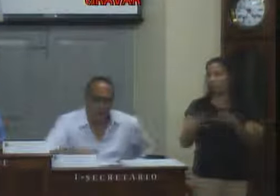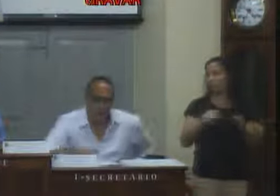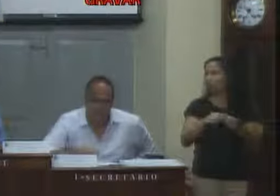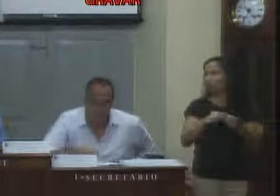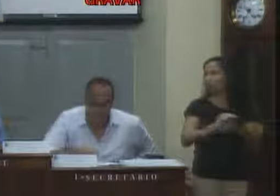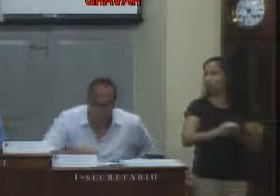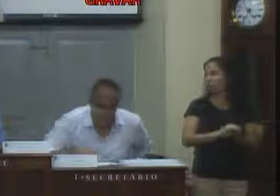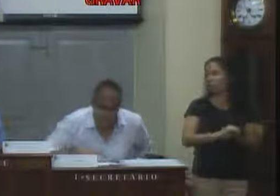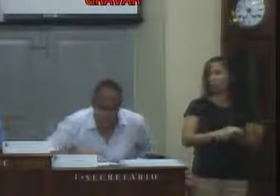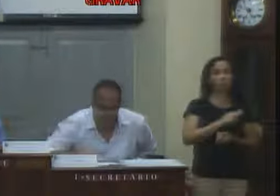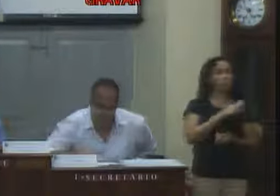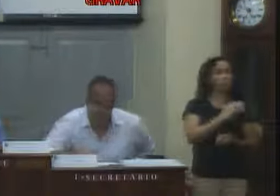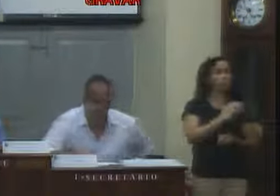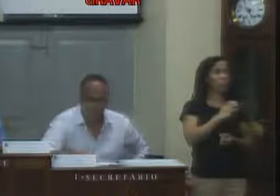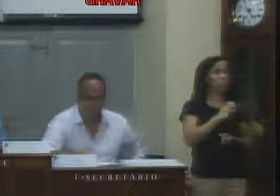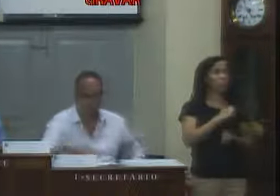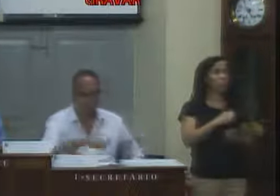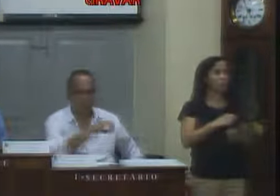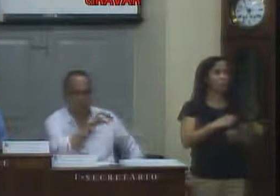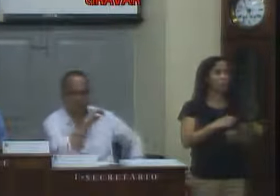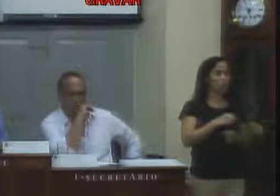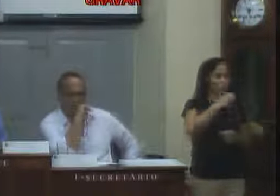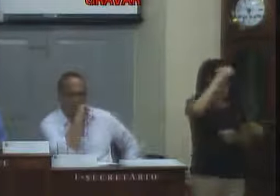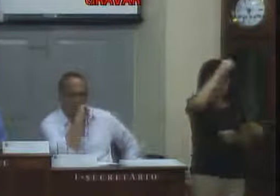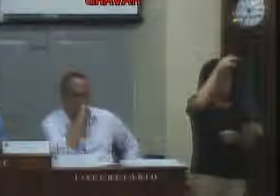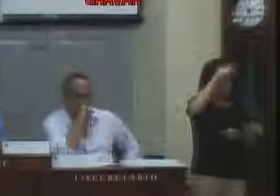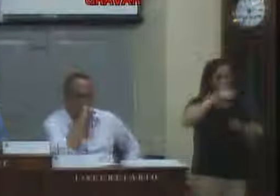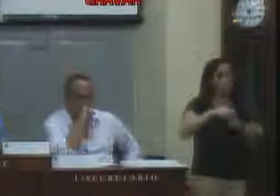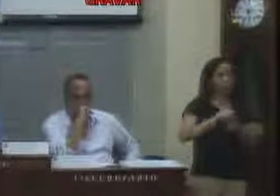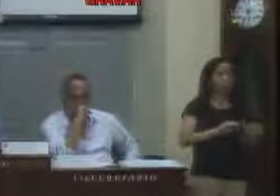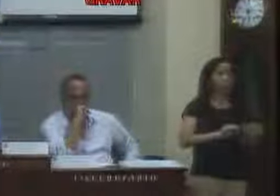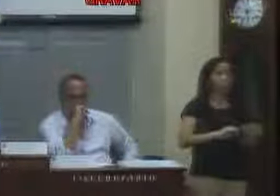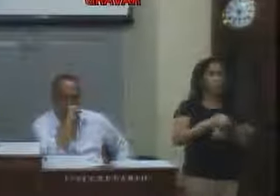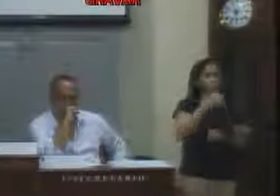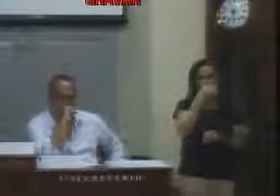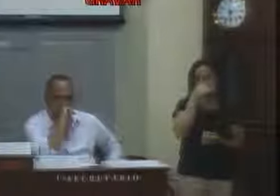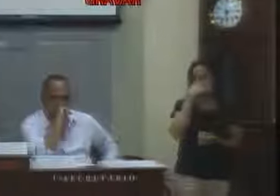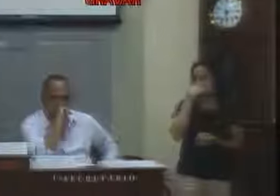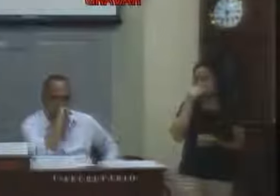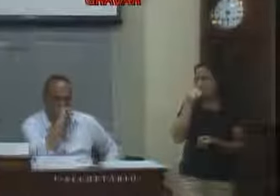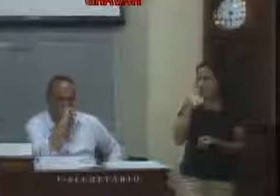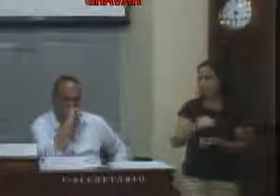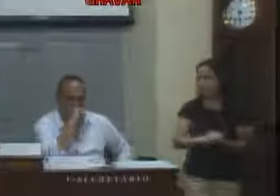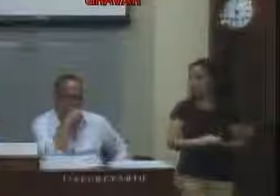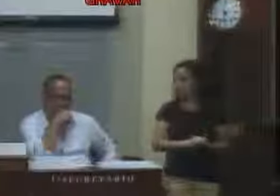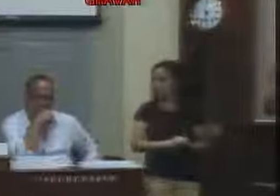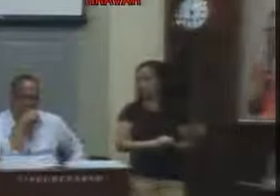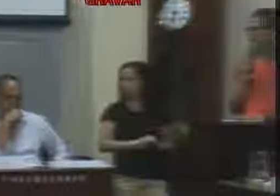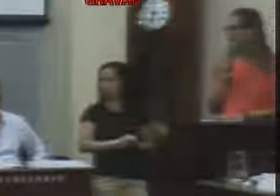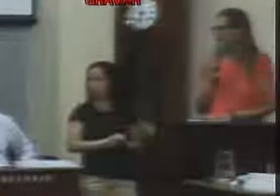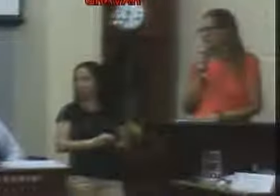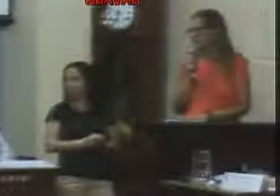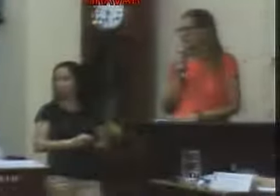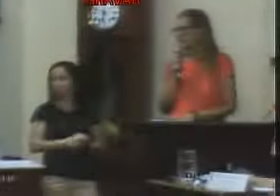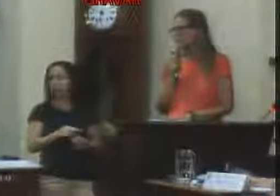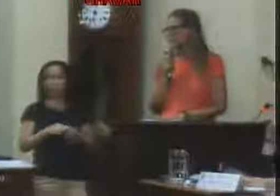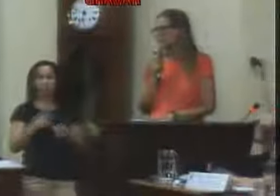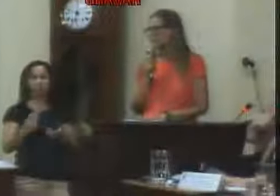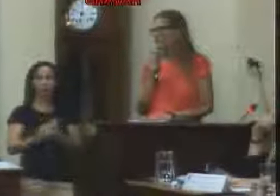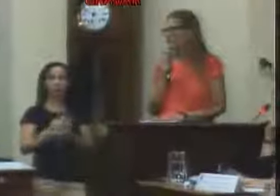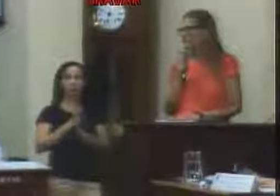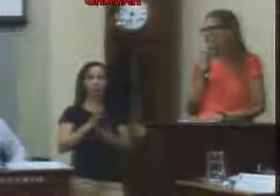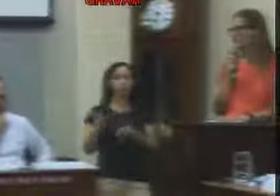do vice-prefeito. É porque, a princípio, quando eu recebi, estava o dele também. Foi por isso que eu estou me inicialmente, justificando eu peço desculpa pelo erro, a ausência dele. Peço desculpa pelo erro, mas a